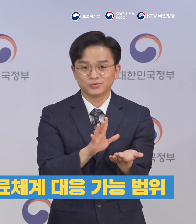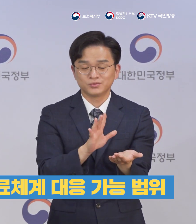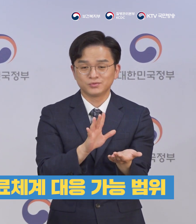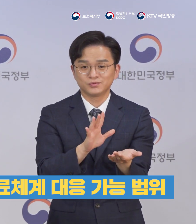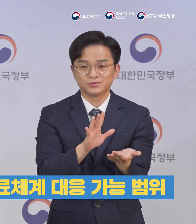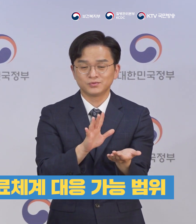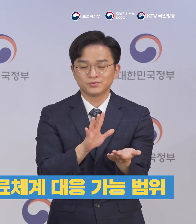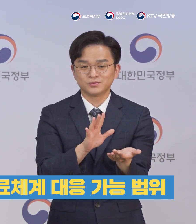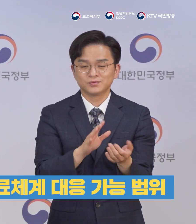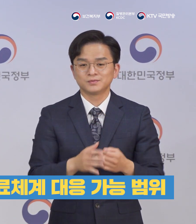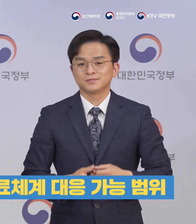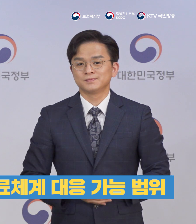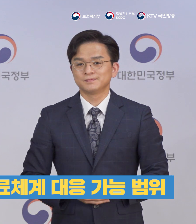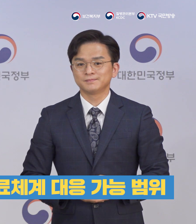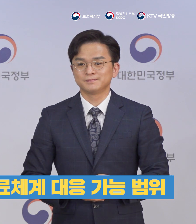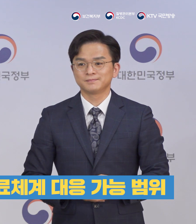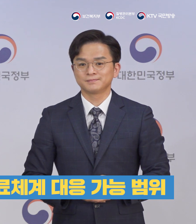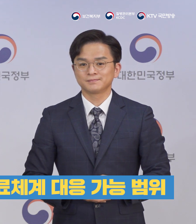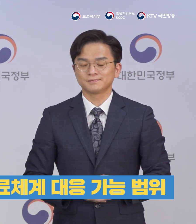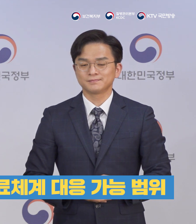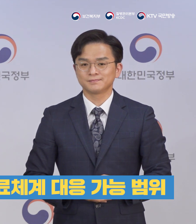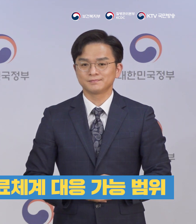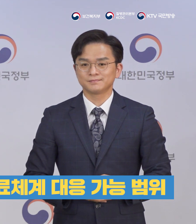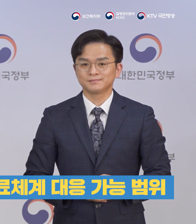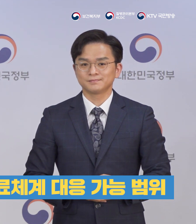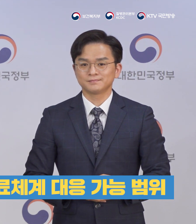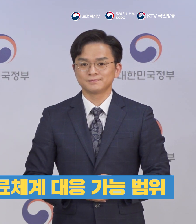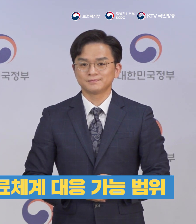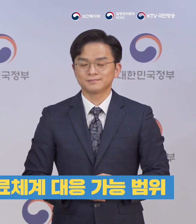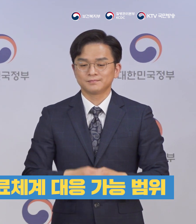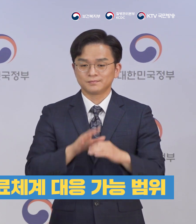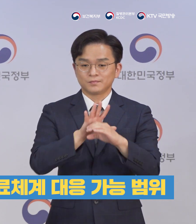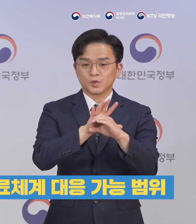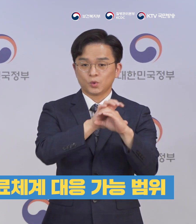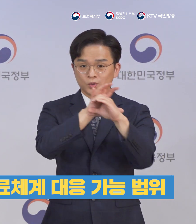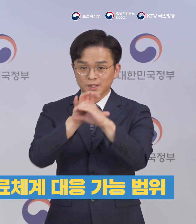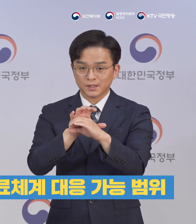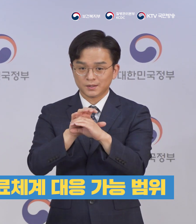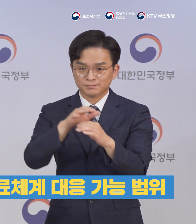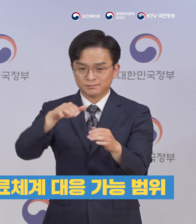인해 방역망 내 환자 발생 비율은 다소 저하되었습니다.